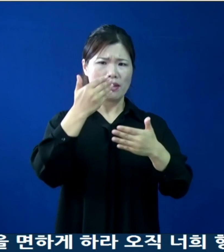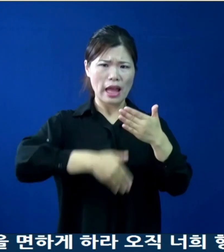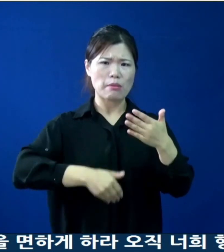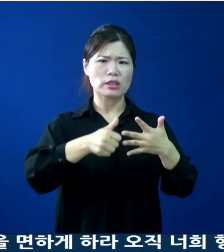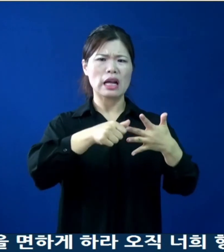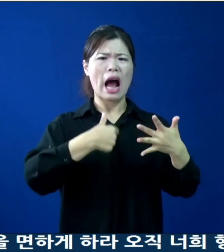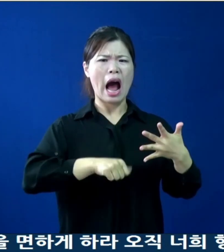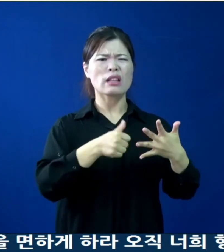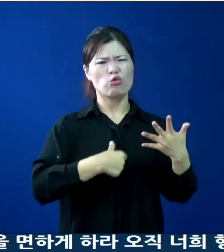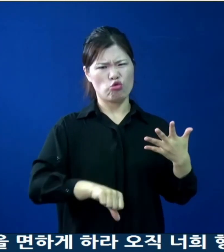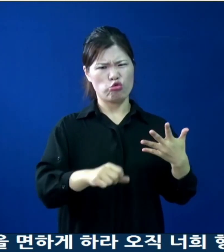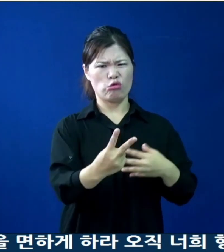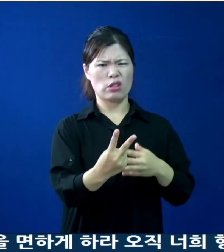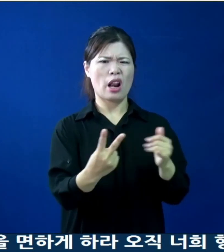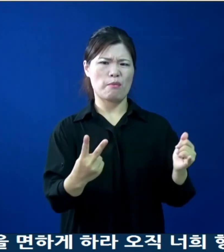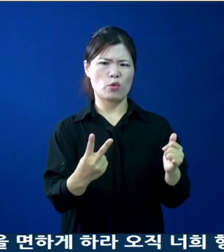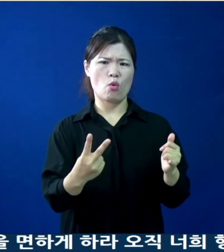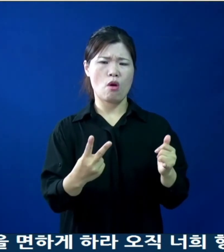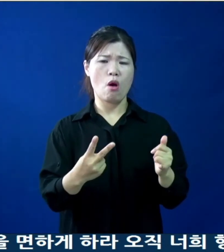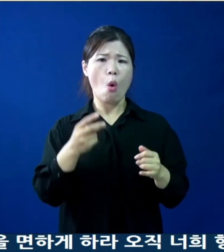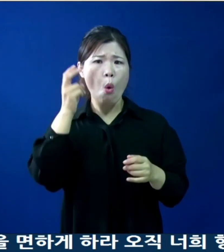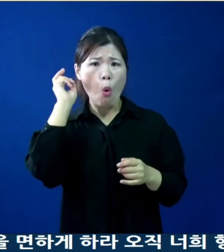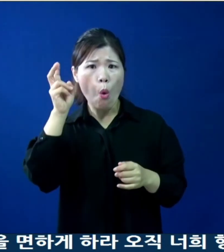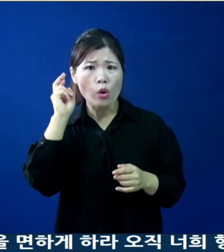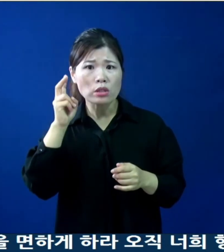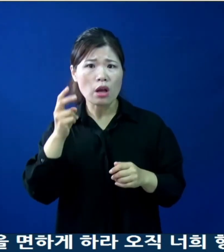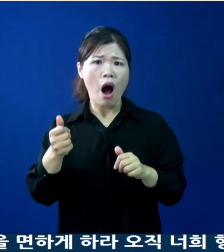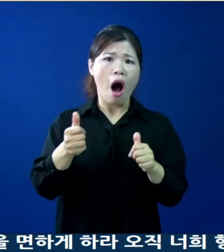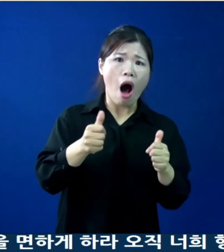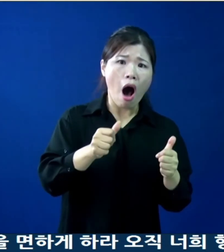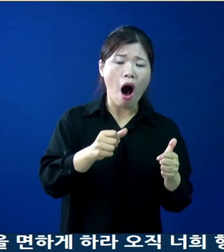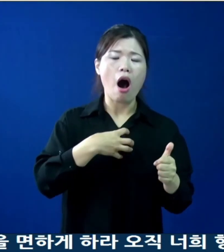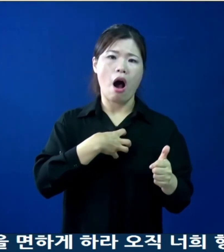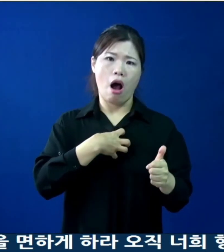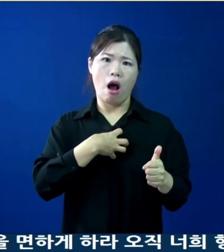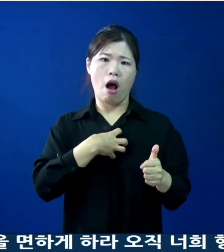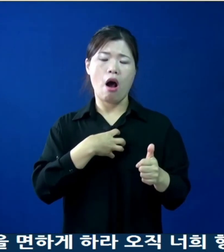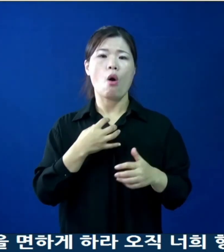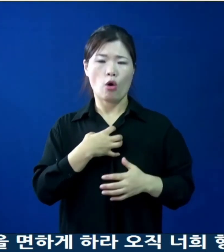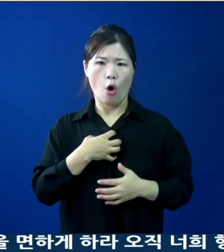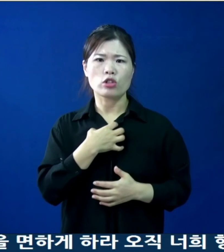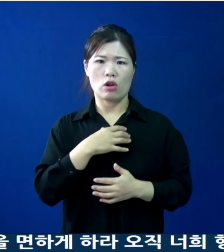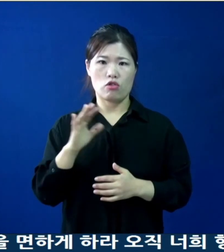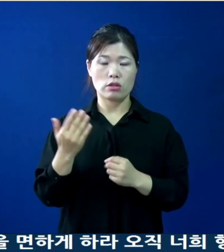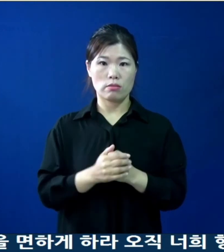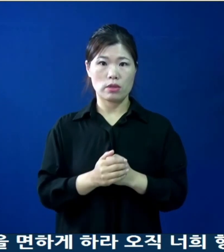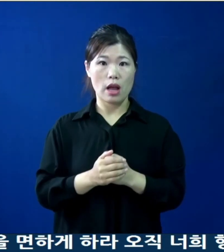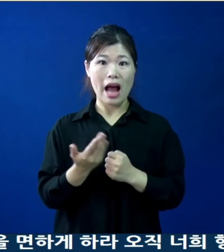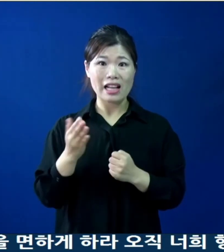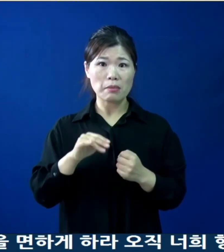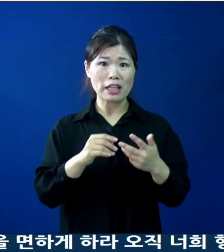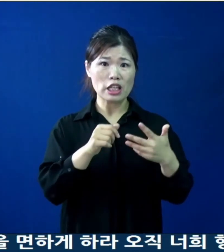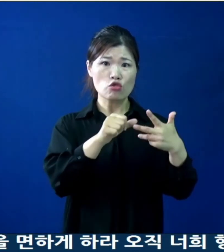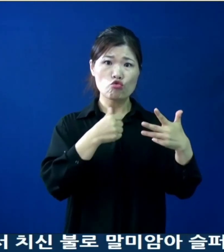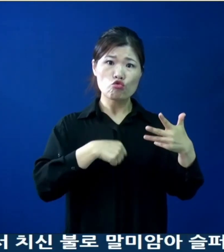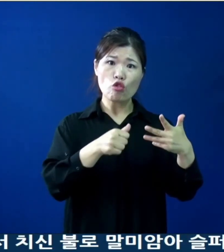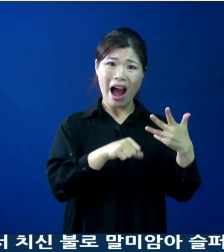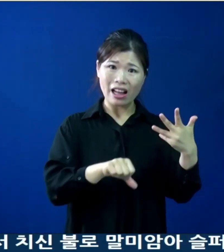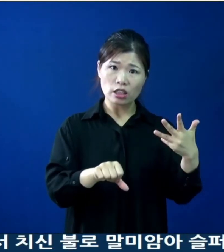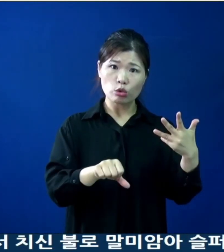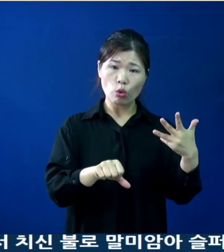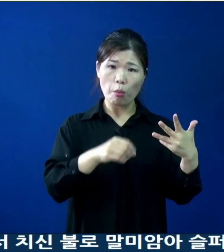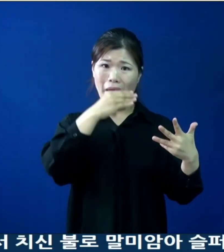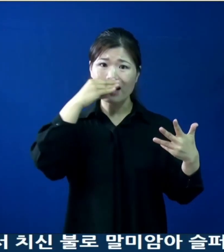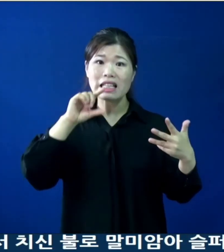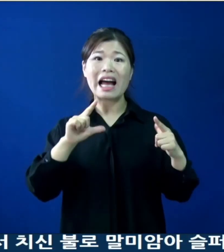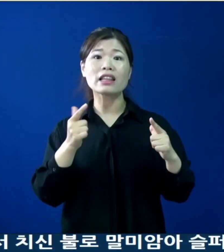화를 당할까 하는 것이었습니다. 이때 아론과 두 아들이 바른 자세를 취하지 않는다면 이들에게도